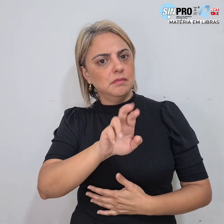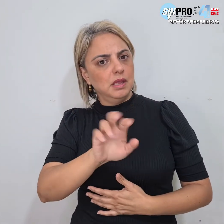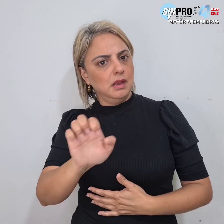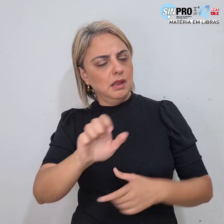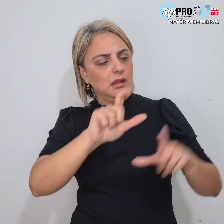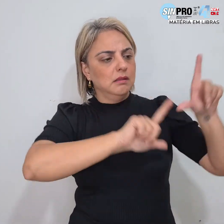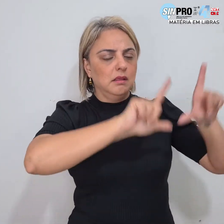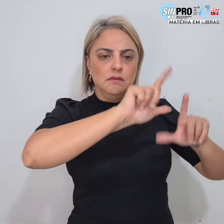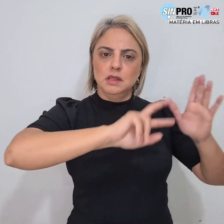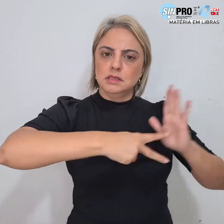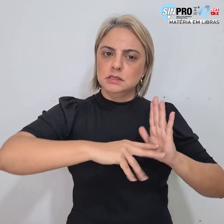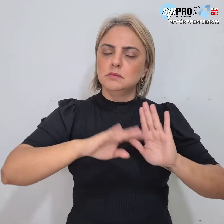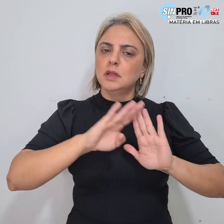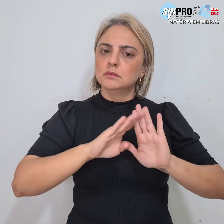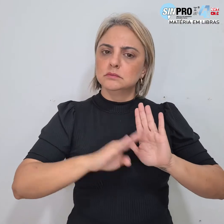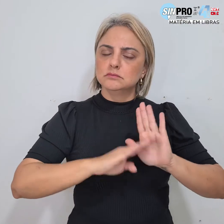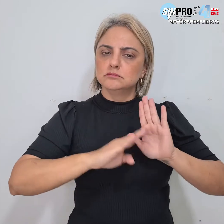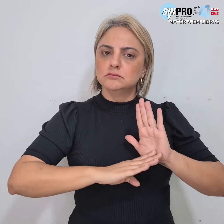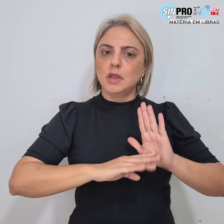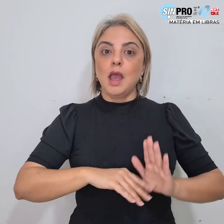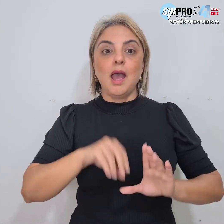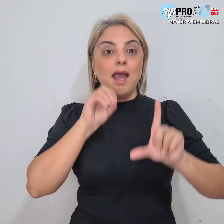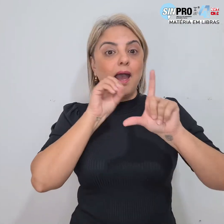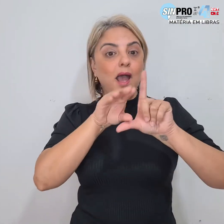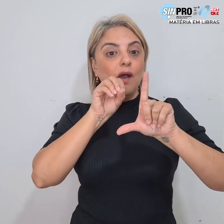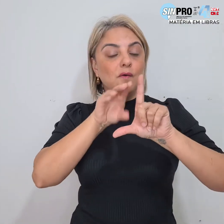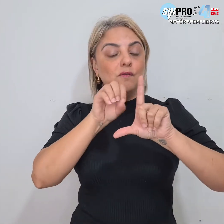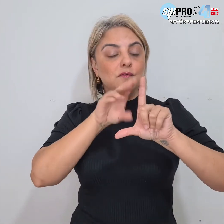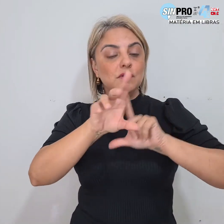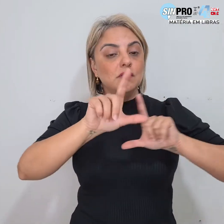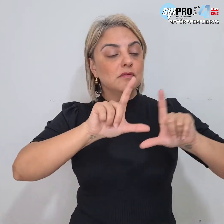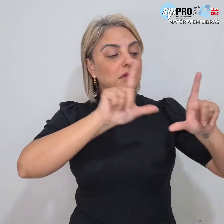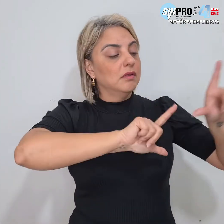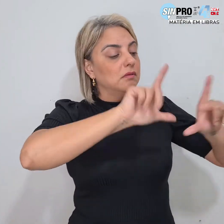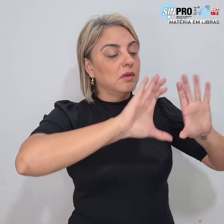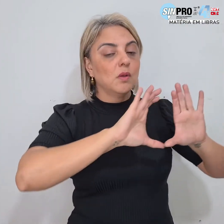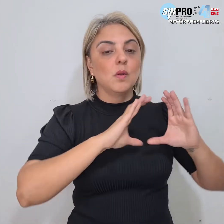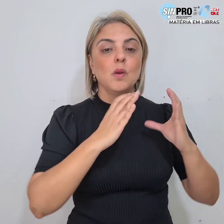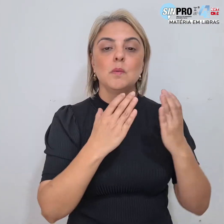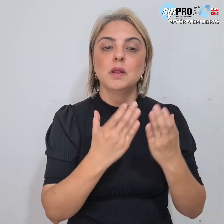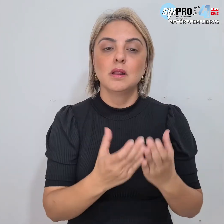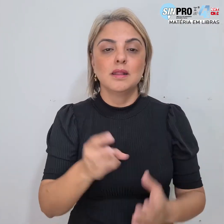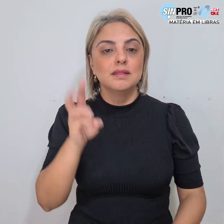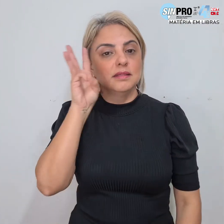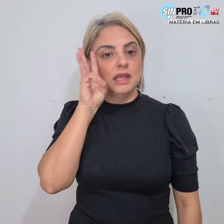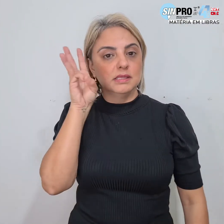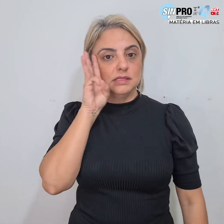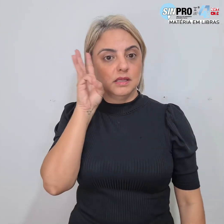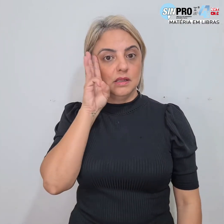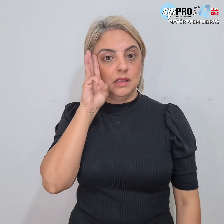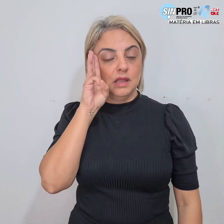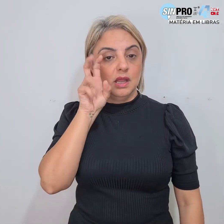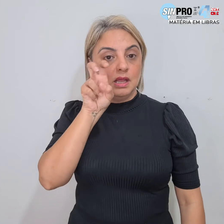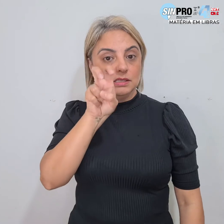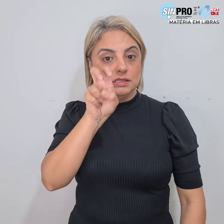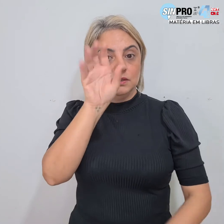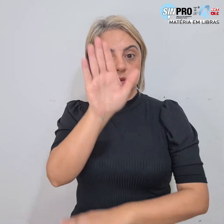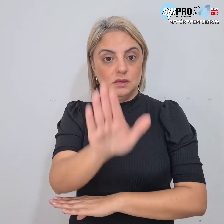O TV CIMPRO é um programa transmitido ao vivo pela TV comunitária, toda terça-feira, às 5